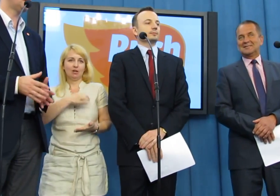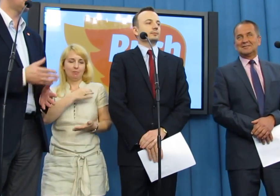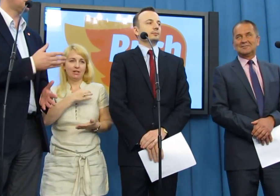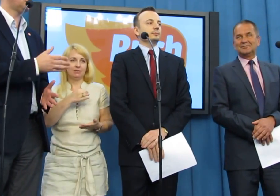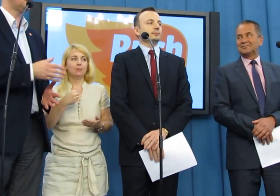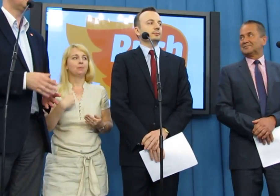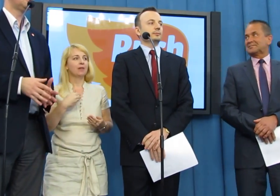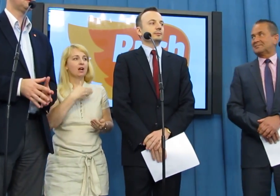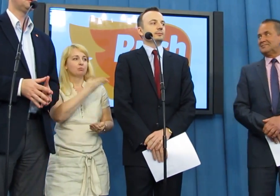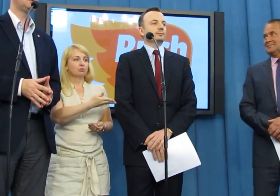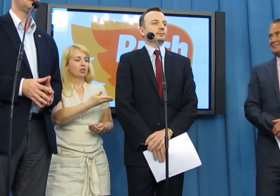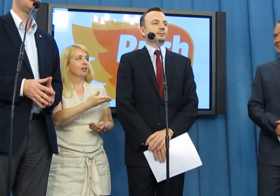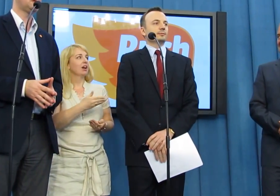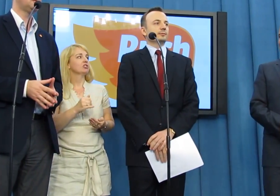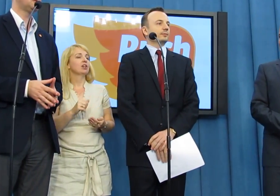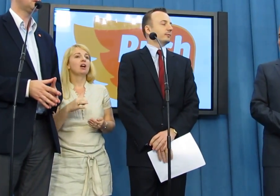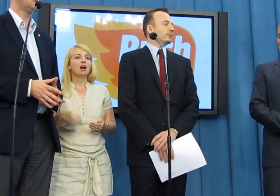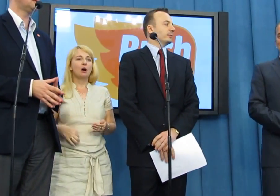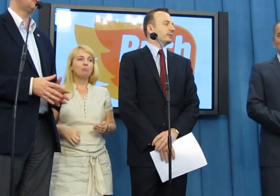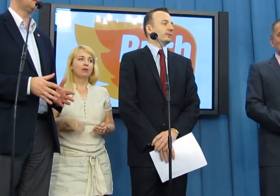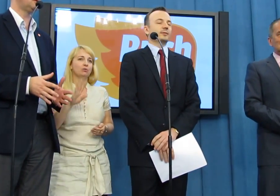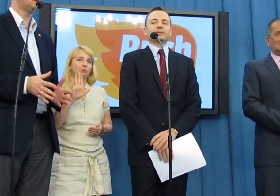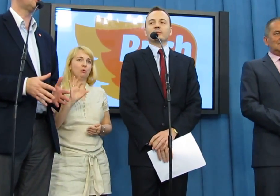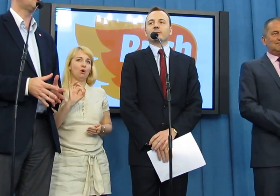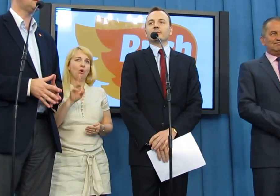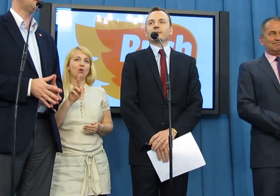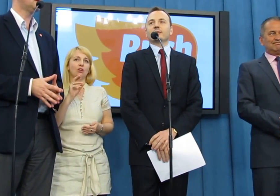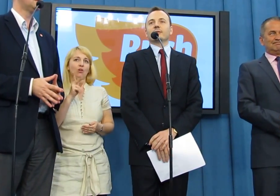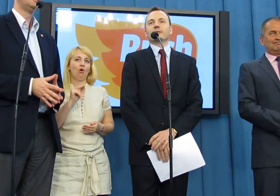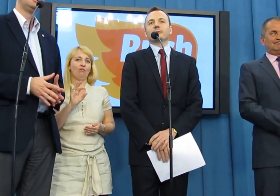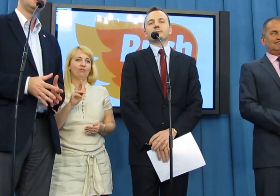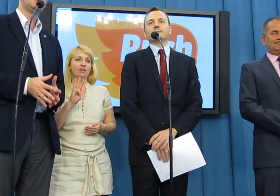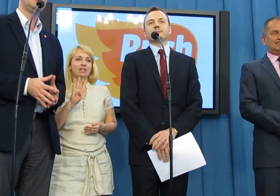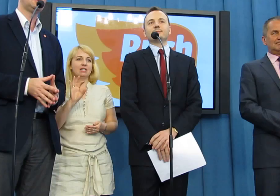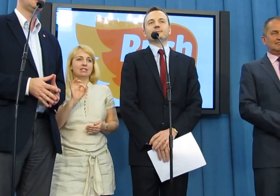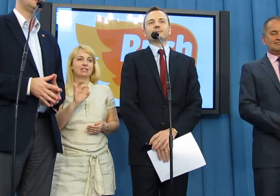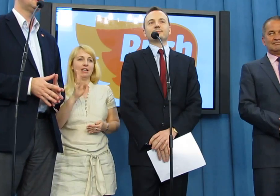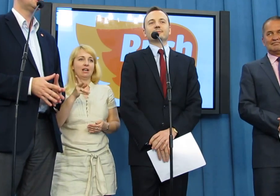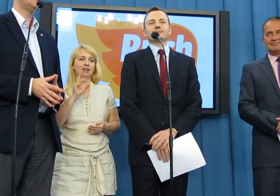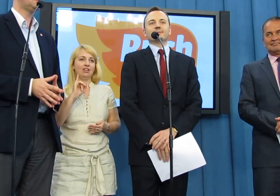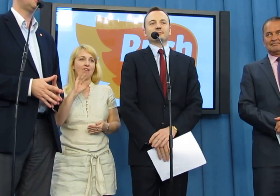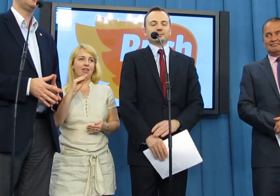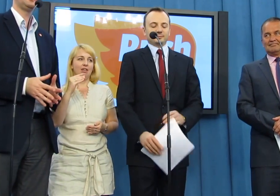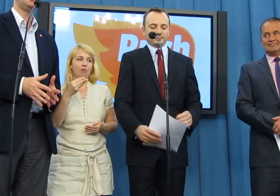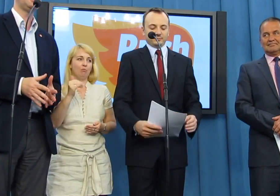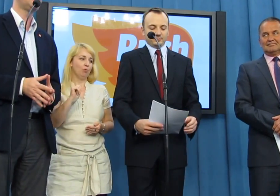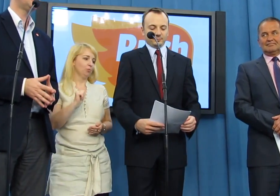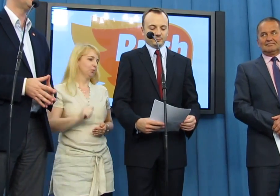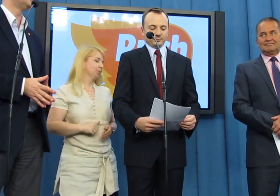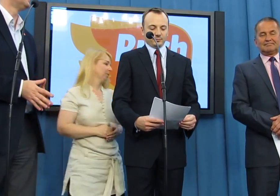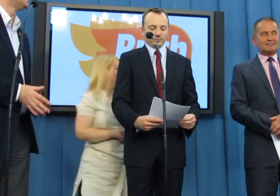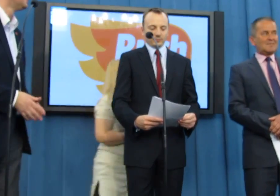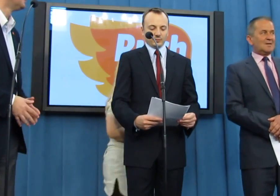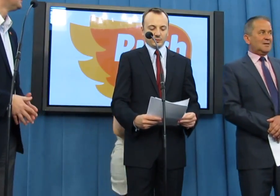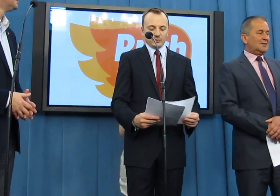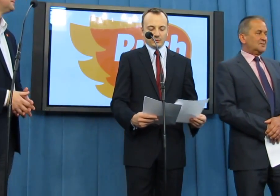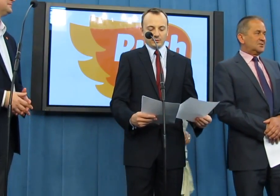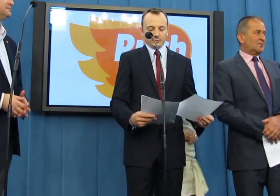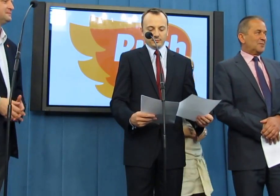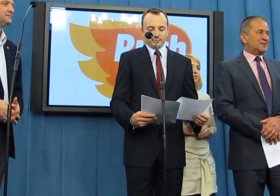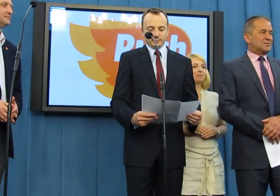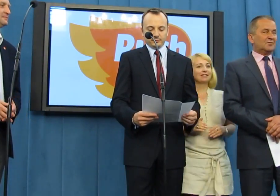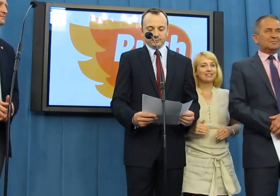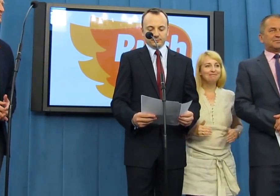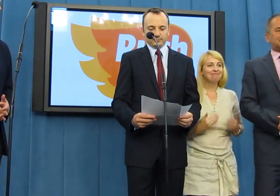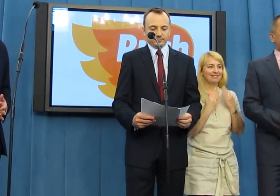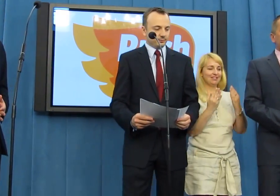Oddam od razu głos panu posłowi Borkowskiemu, który pokrótce powie, co nas dzisiaj sprowadza do państwa. Dzień